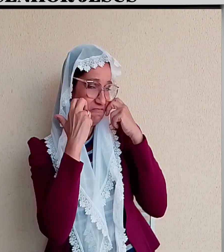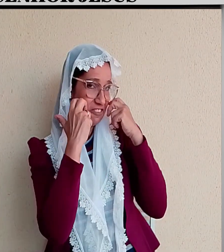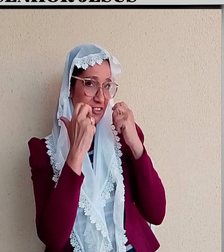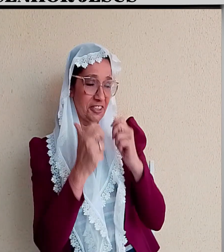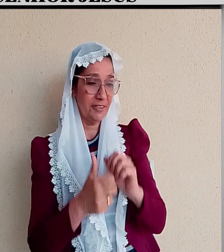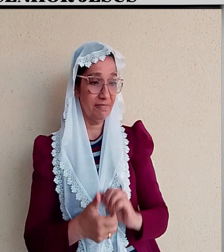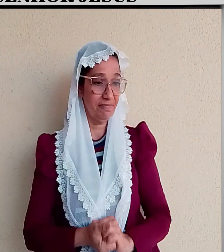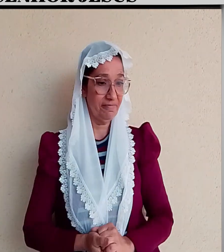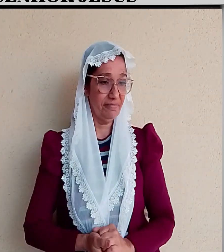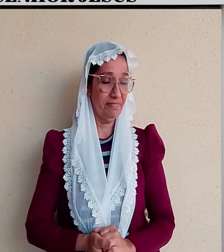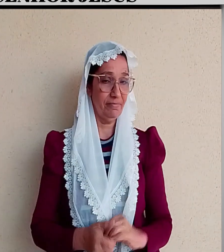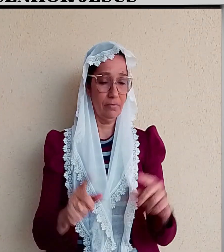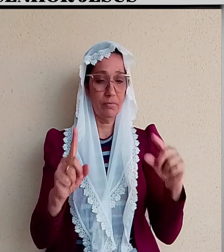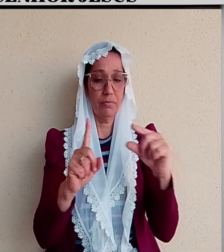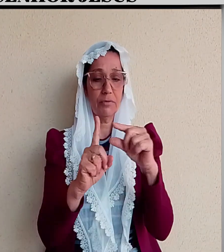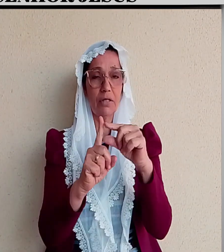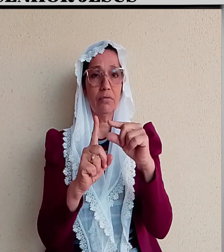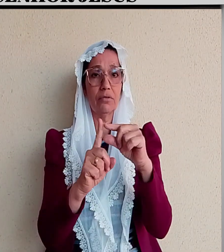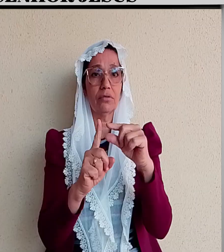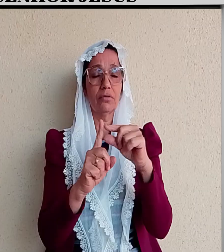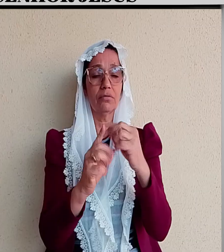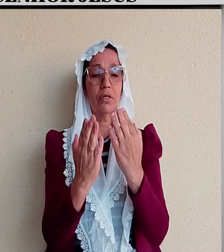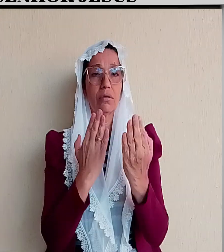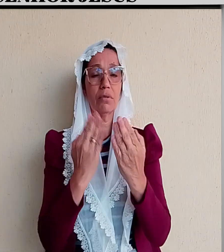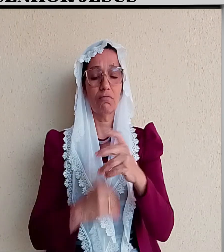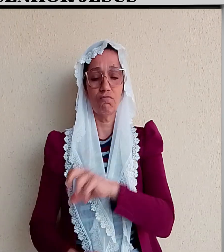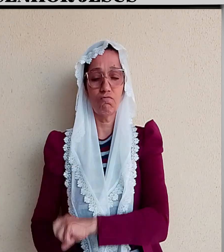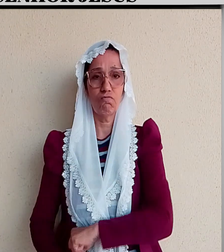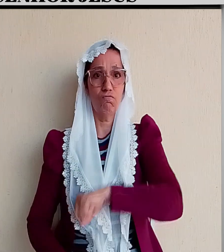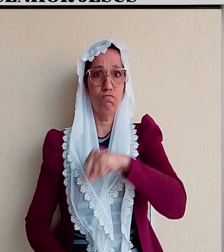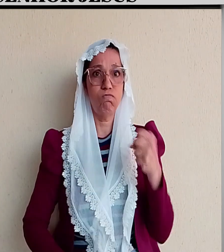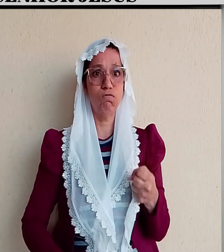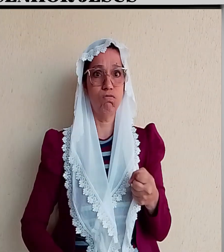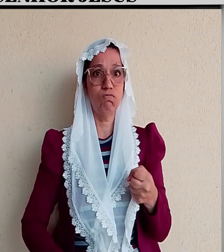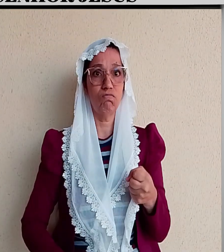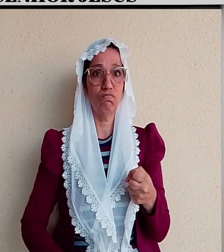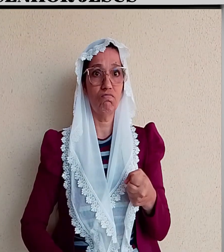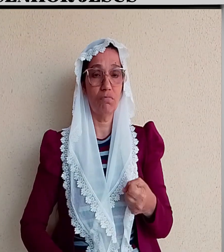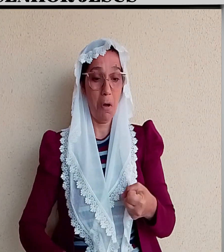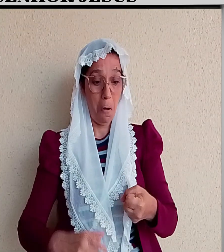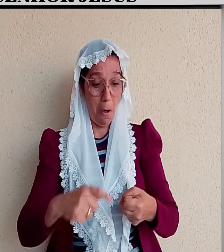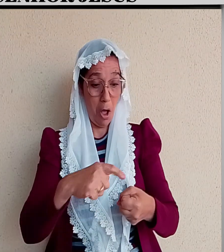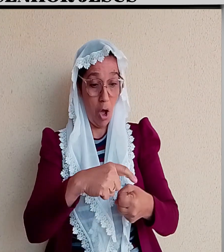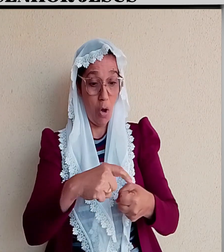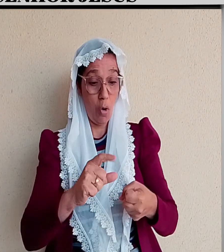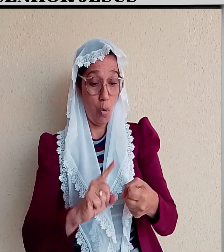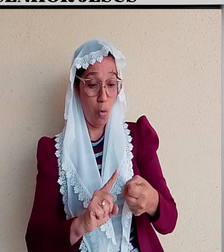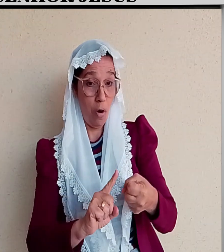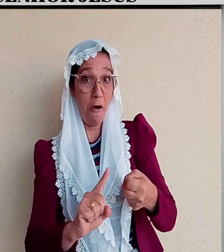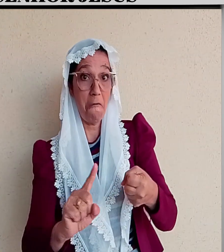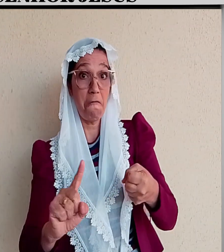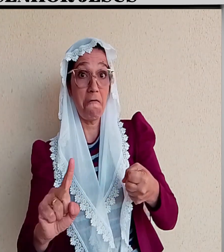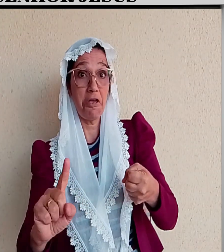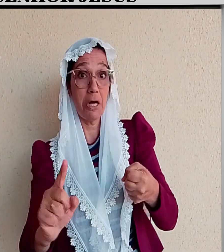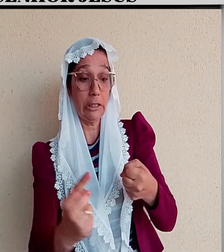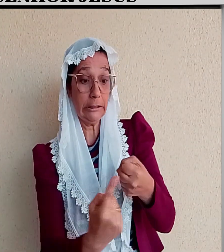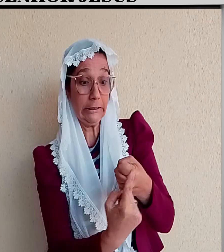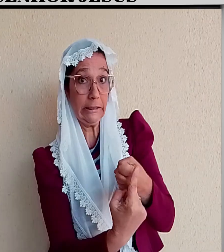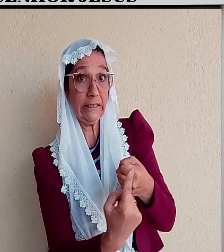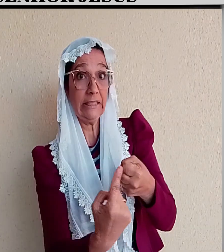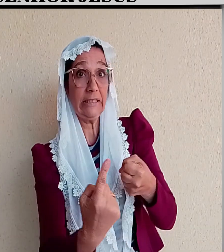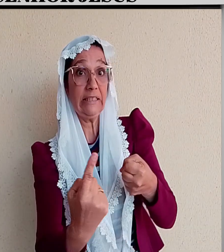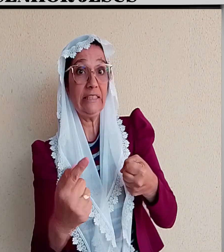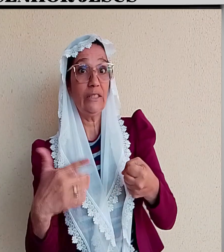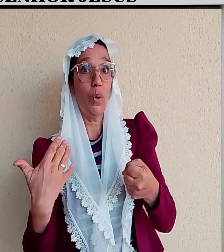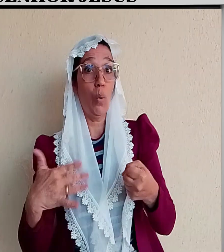aflige o mal, e de outro lado ela nos protege. Glória a Jesus. Saia daqui hoje com a fé no último topo, no último